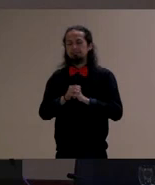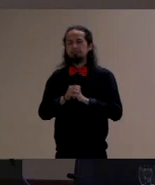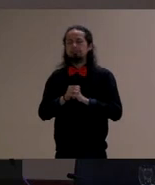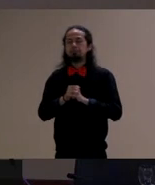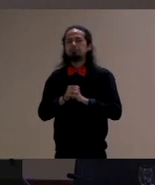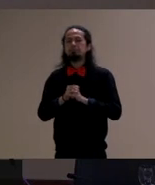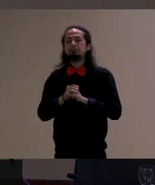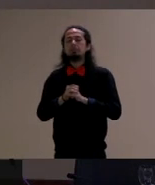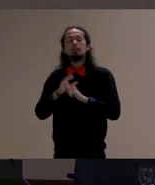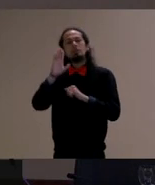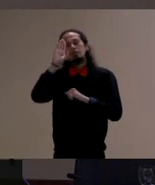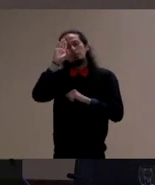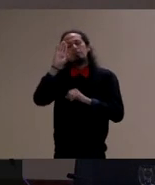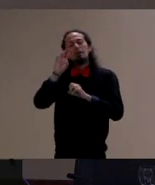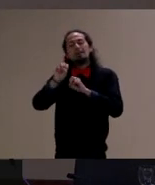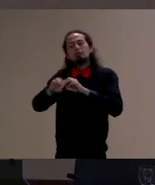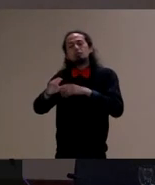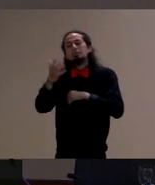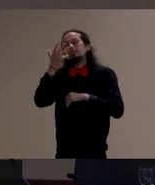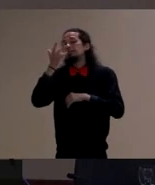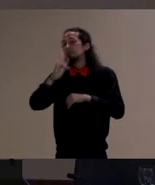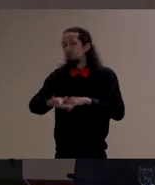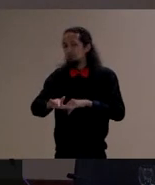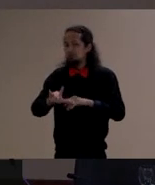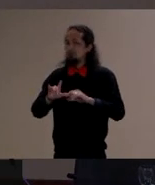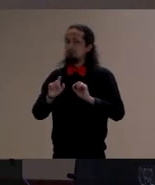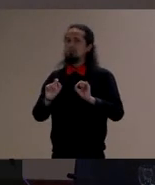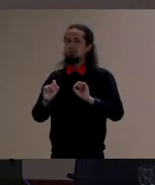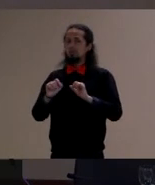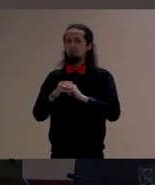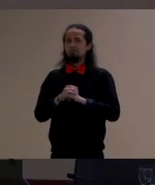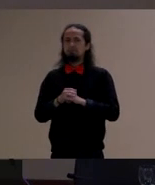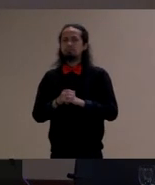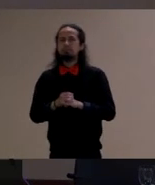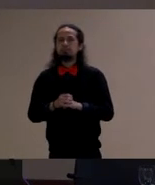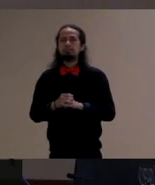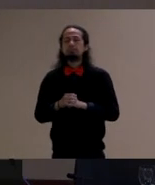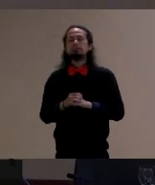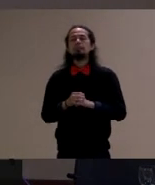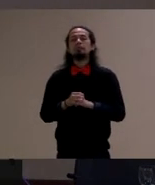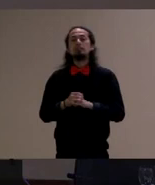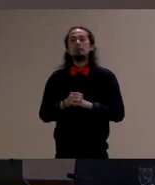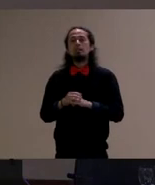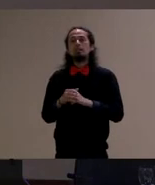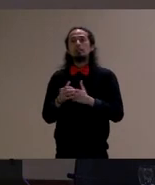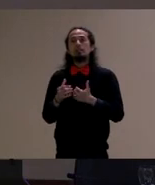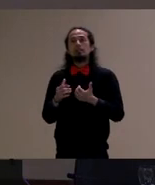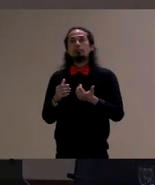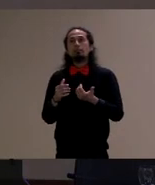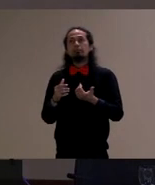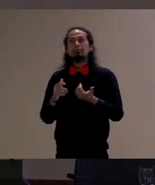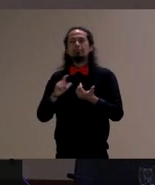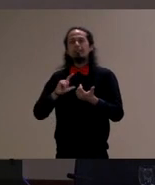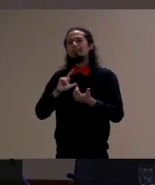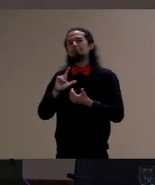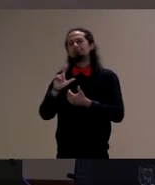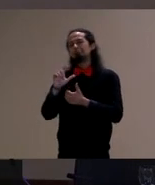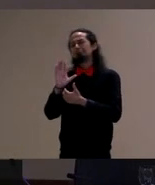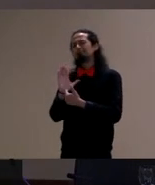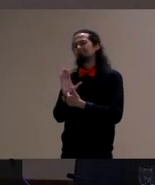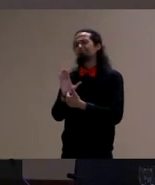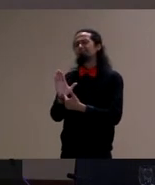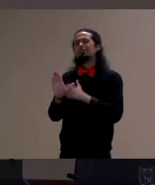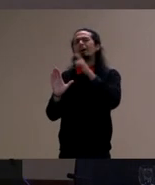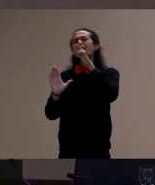e a educação infantil né ela se ela ela está é explicitado no artigo